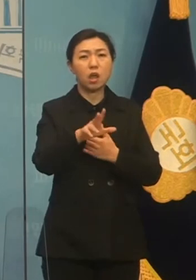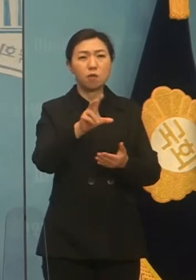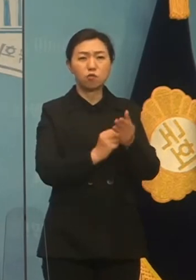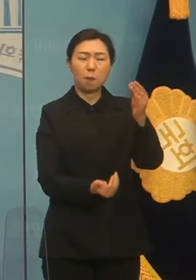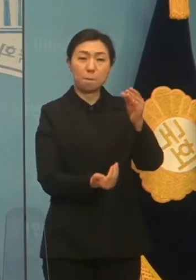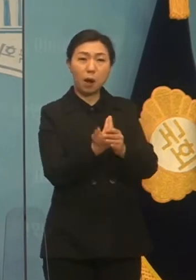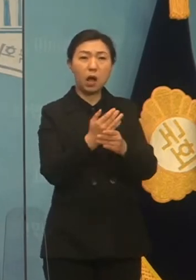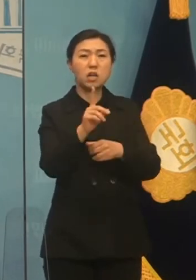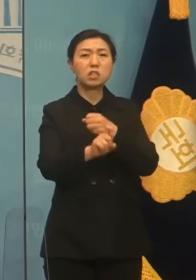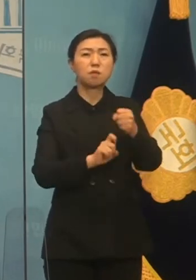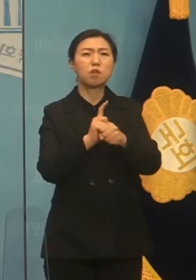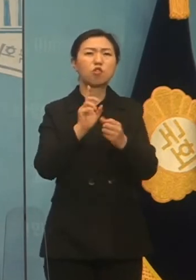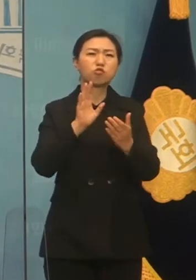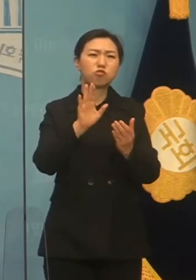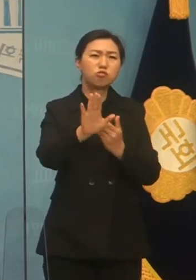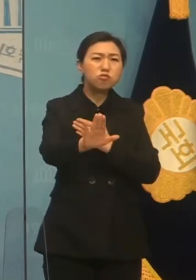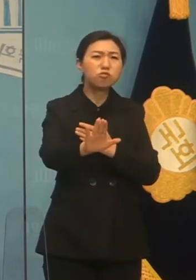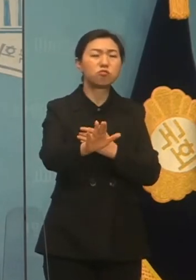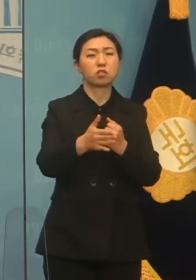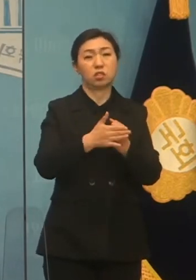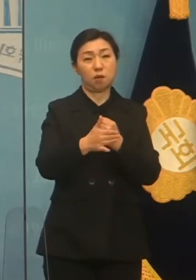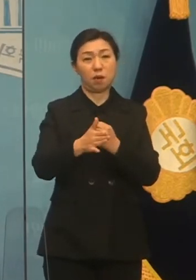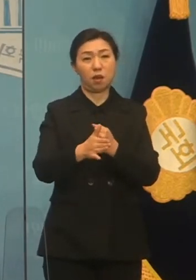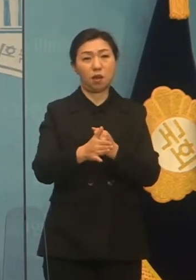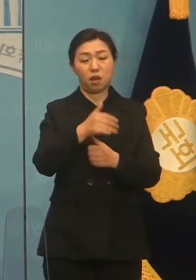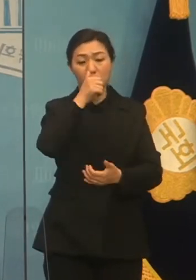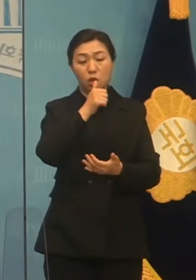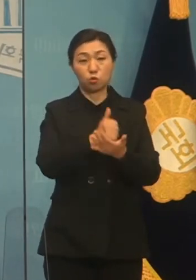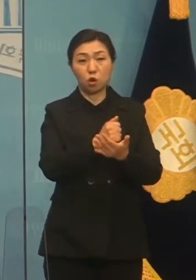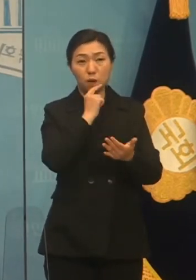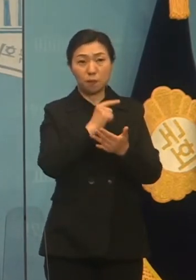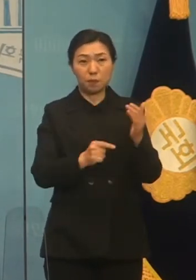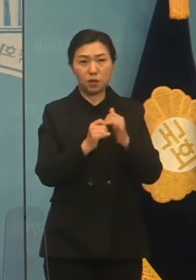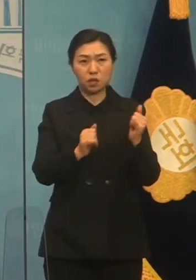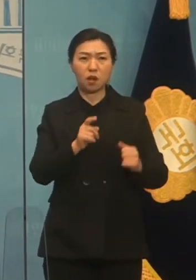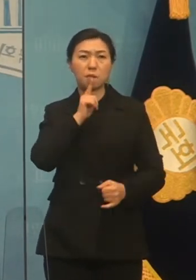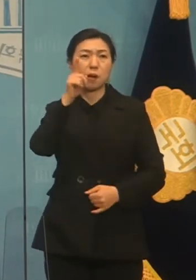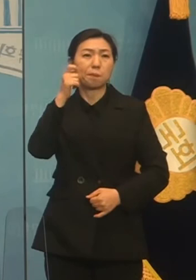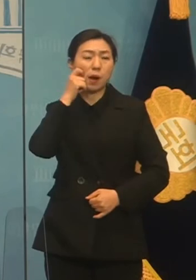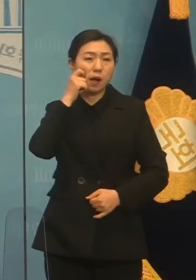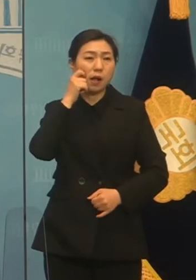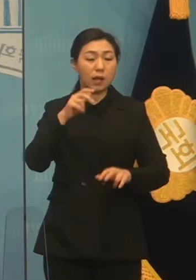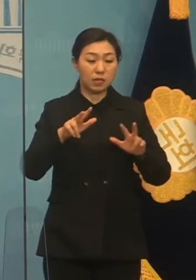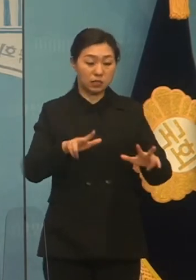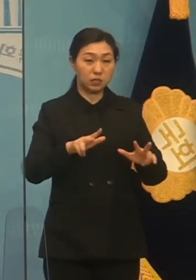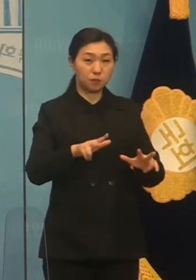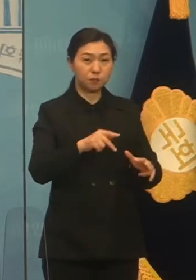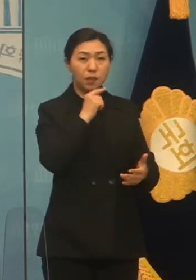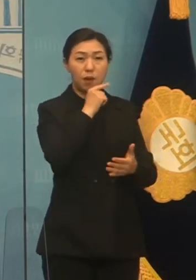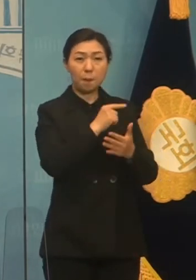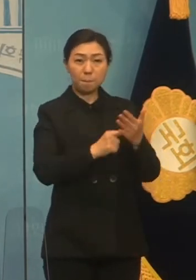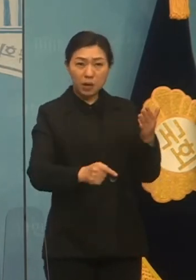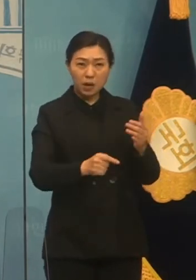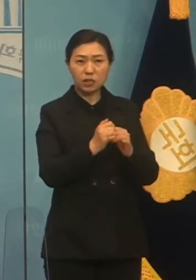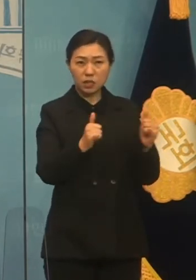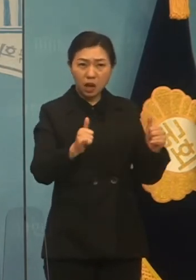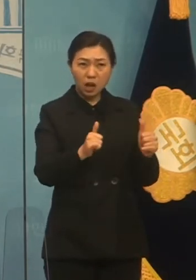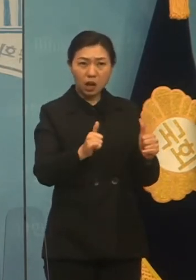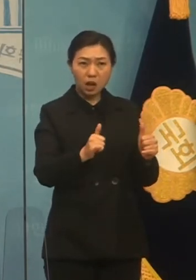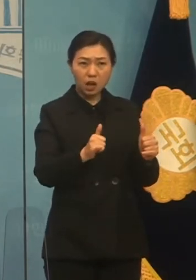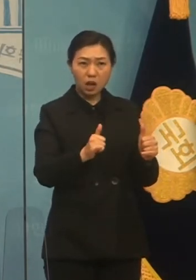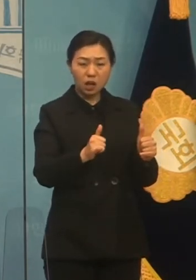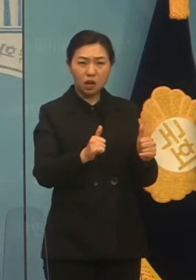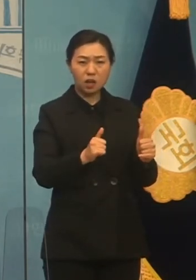수 없었습니다. 현행 범죄 피해자 보호법에 따르면 구조대상 범죄 피해를 받은